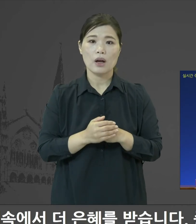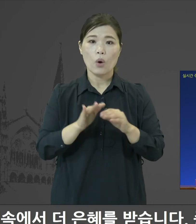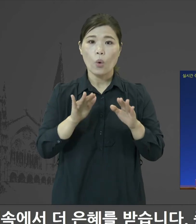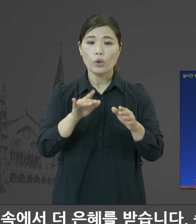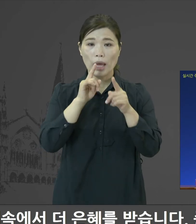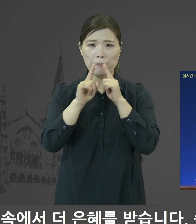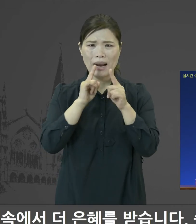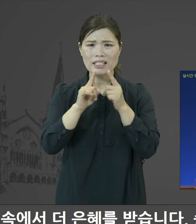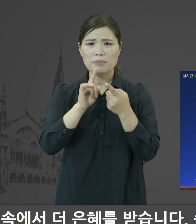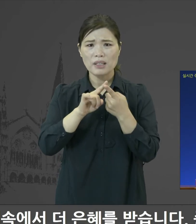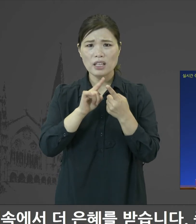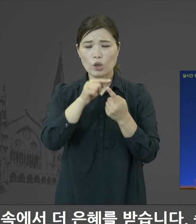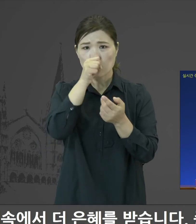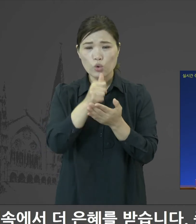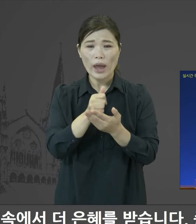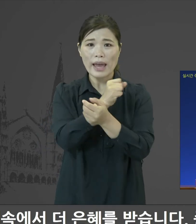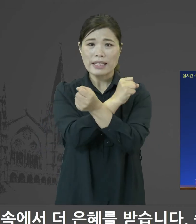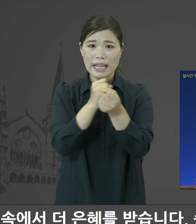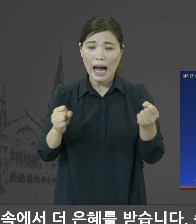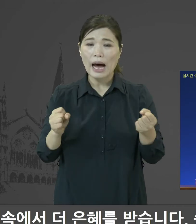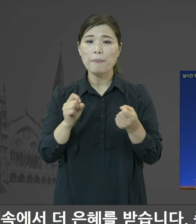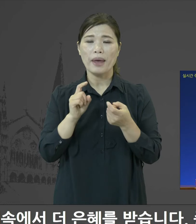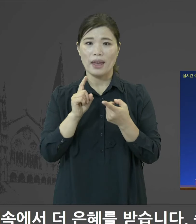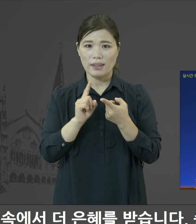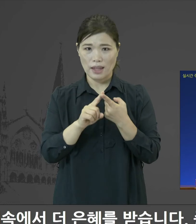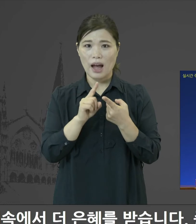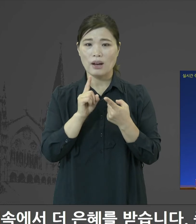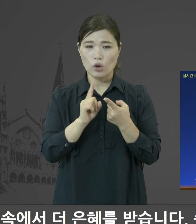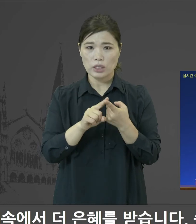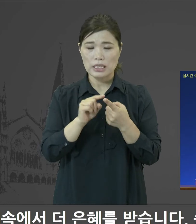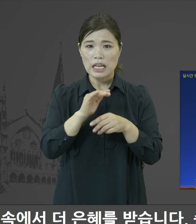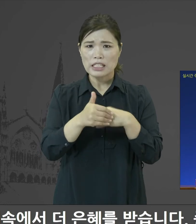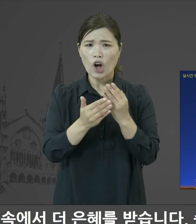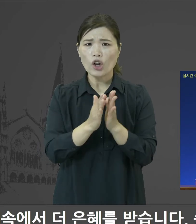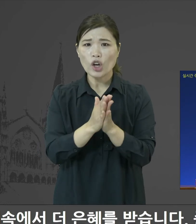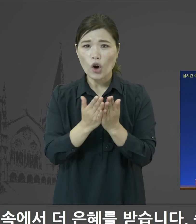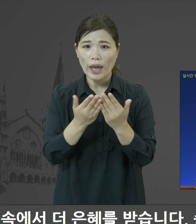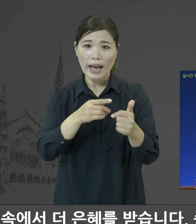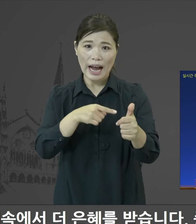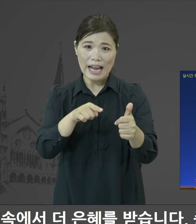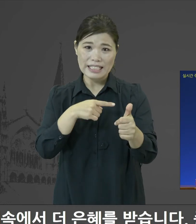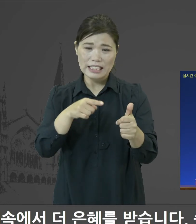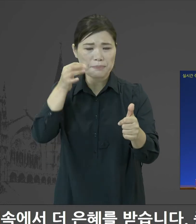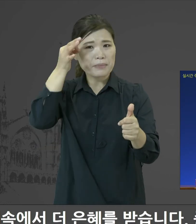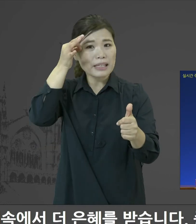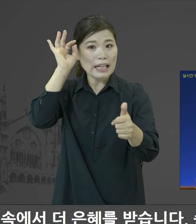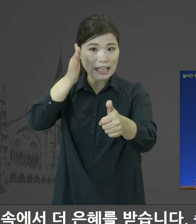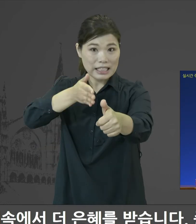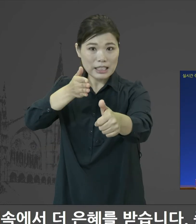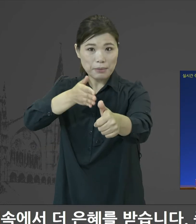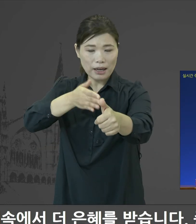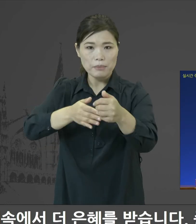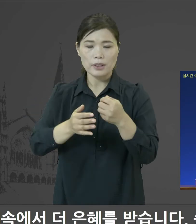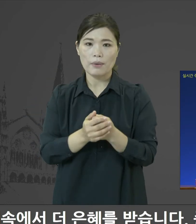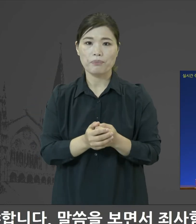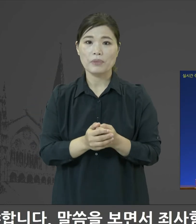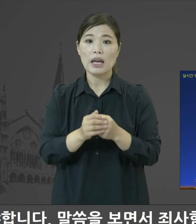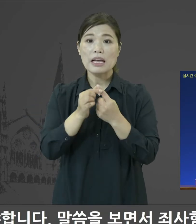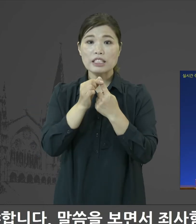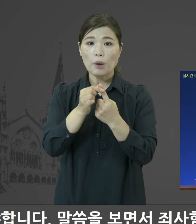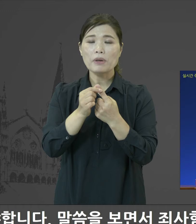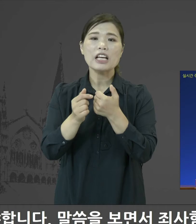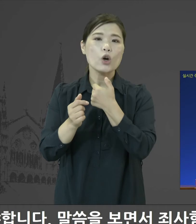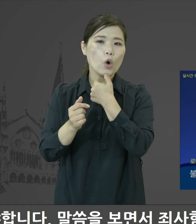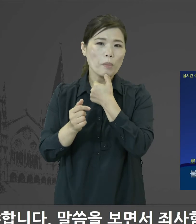정말 죄사함의 원리가, 죄사함의 그 성경의 가르침이 깨달아질 수 있기를 바라는데, 첫 번째, 로마서 4장